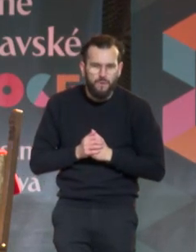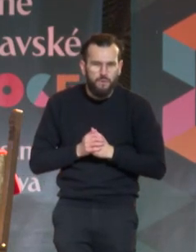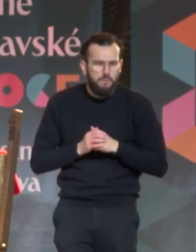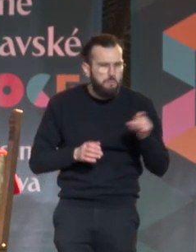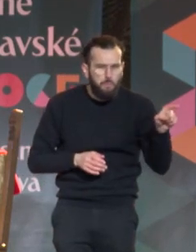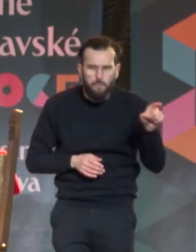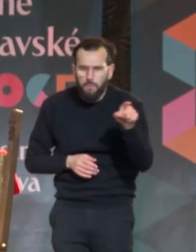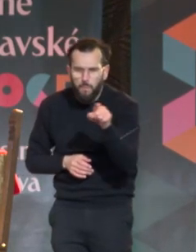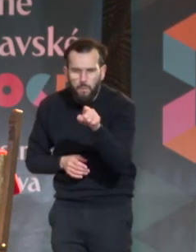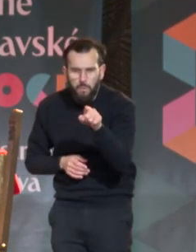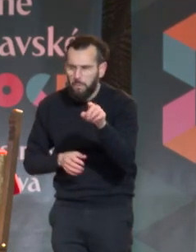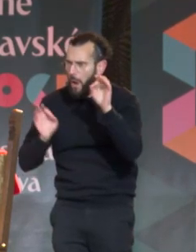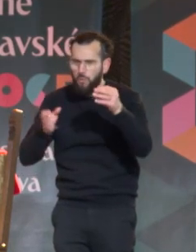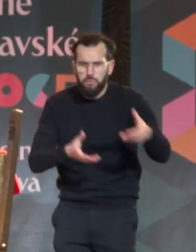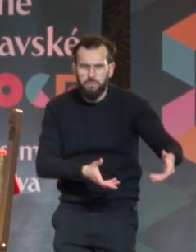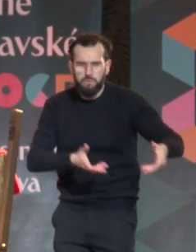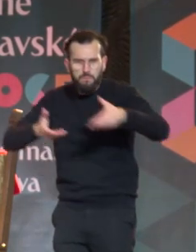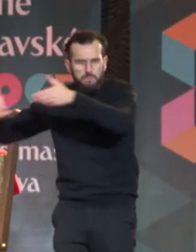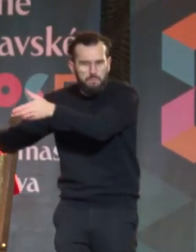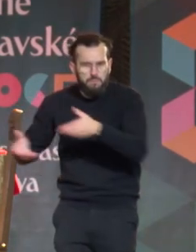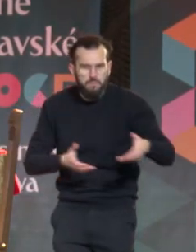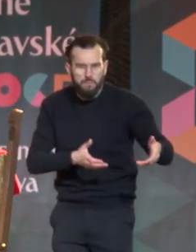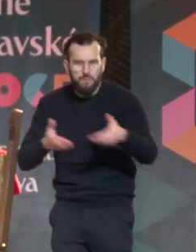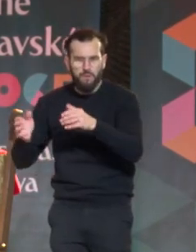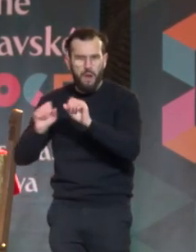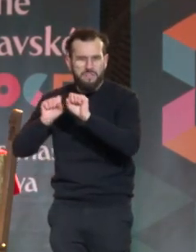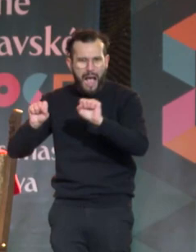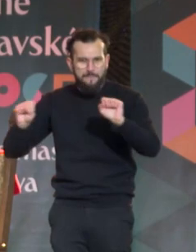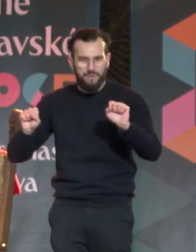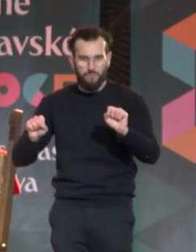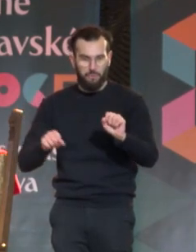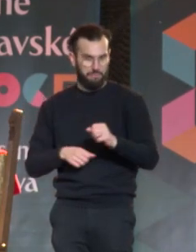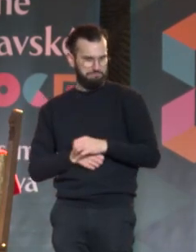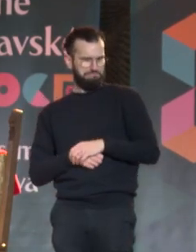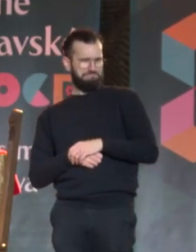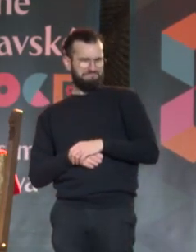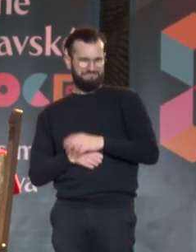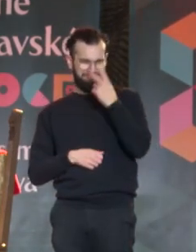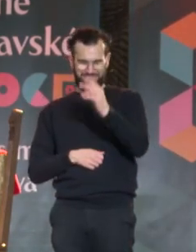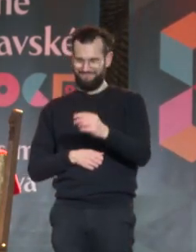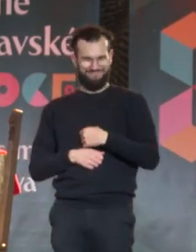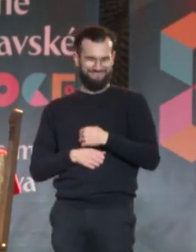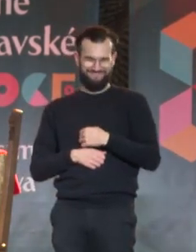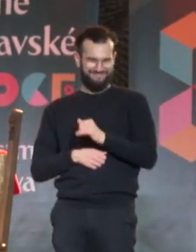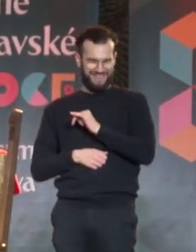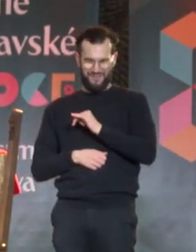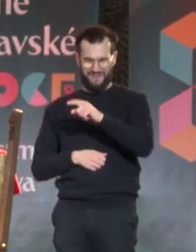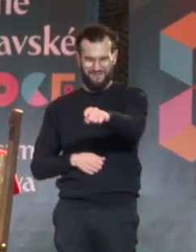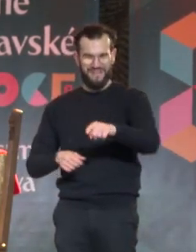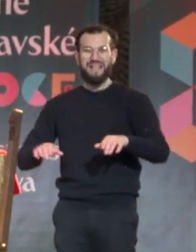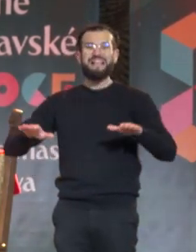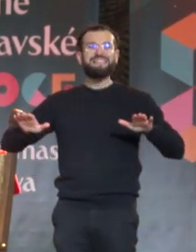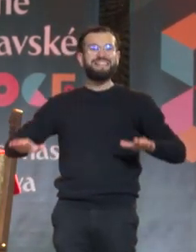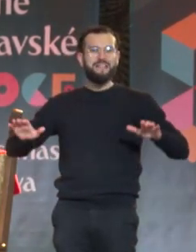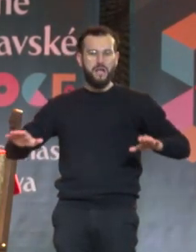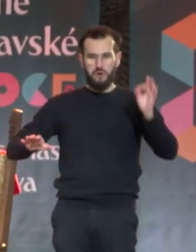Sťahováci začnú z auta vyťahovať veľké kusy nábytku. Je to smiešne, keď na chodníku v snehu stojí zamatová sedačka a vedľa